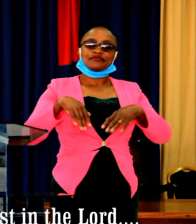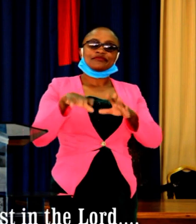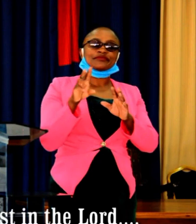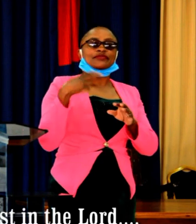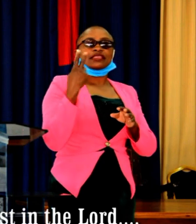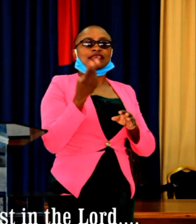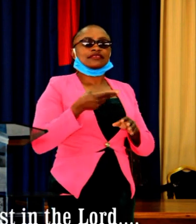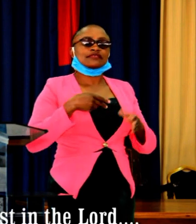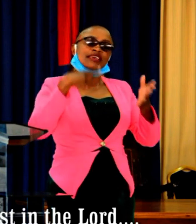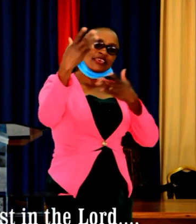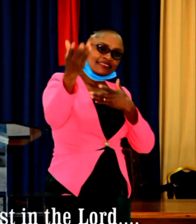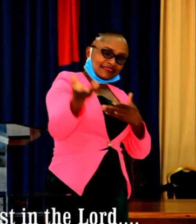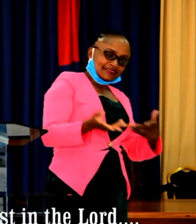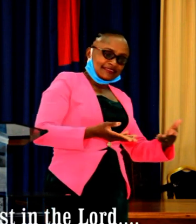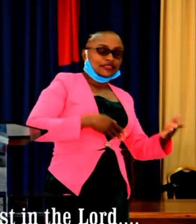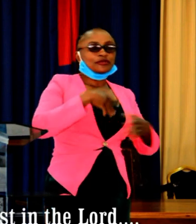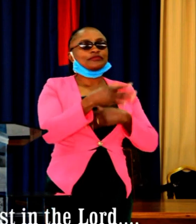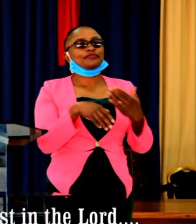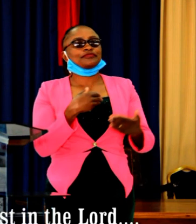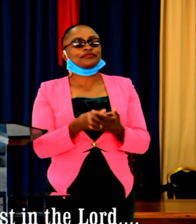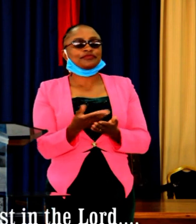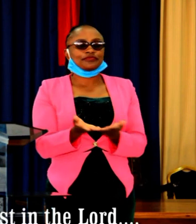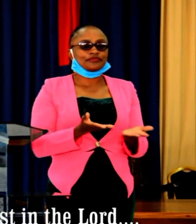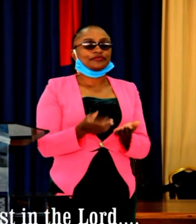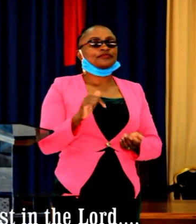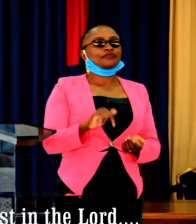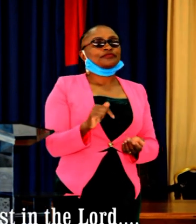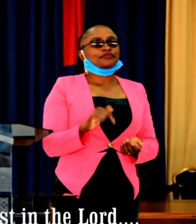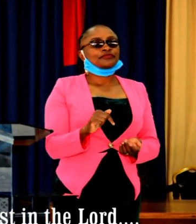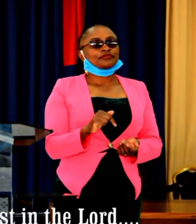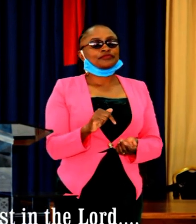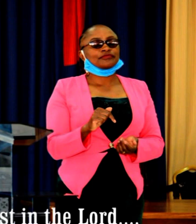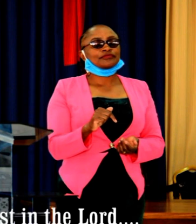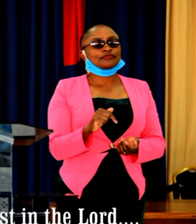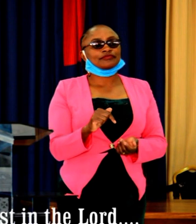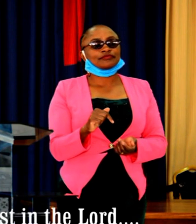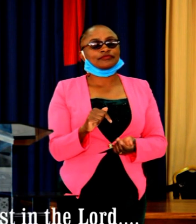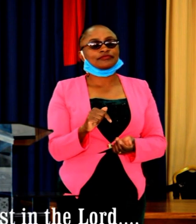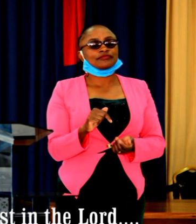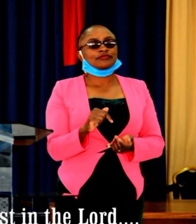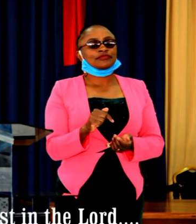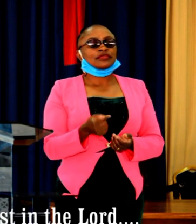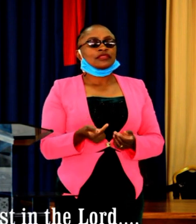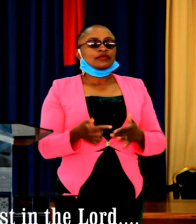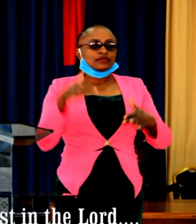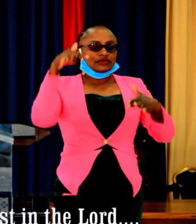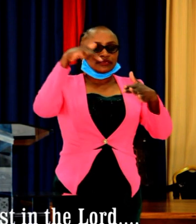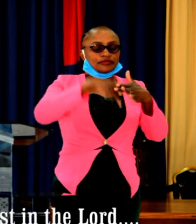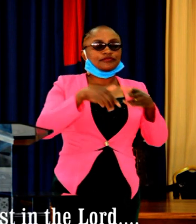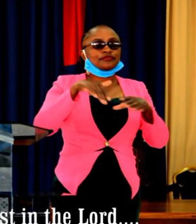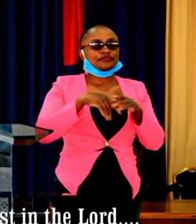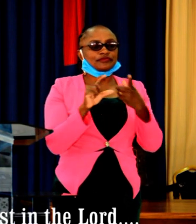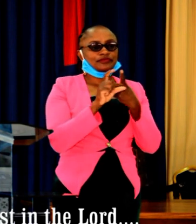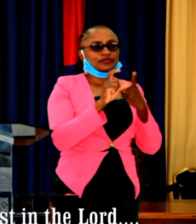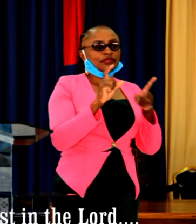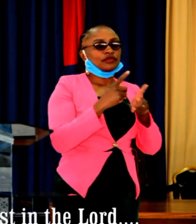So ningependa kuwakaribisha katika ibada hii ya leo. Basi na tuingie katika neno